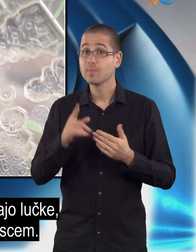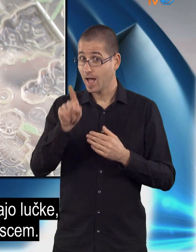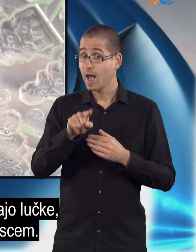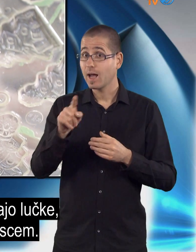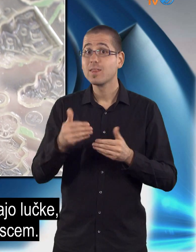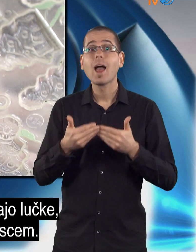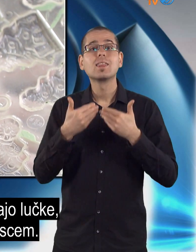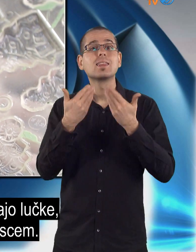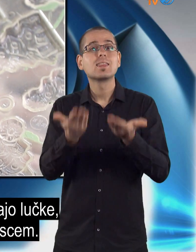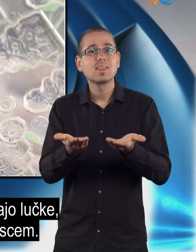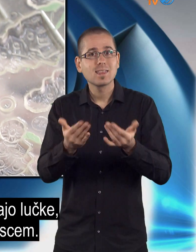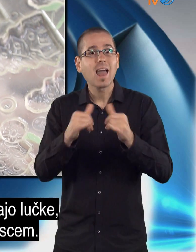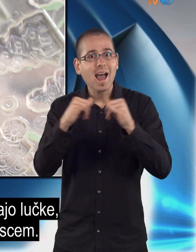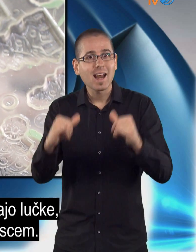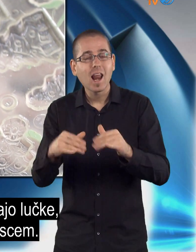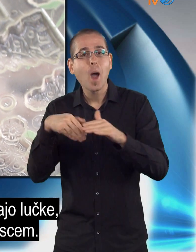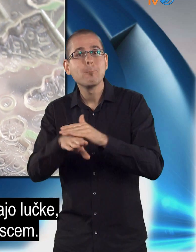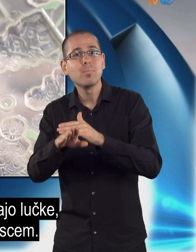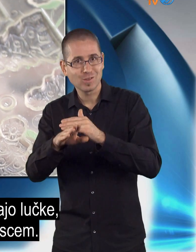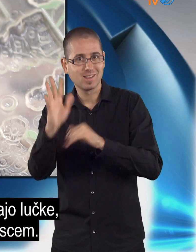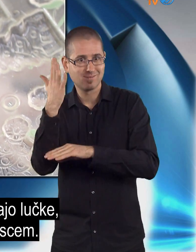in darila pod drevesom.